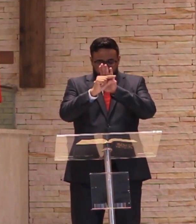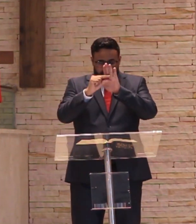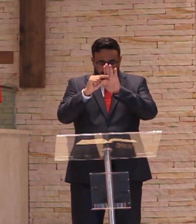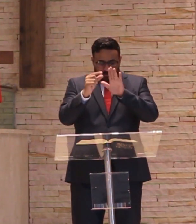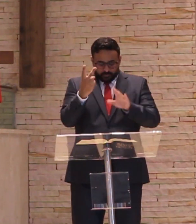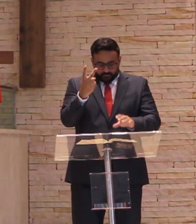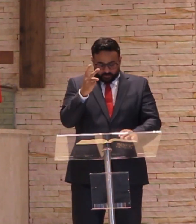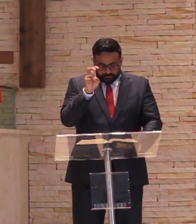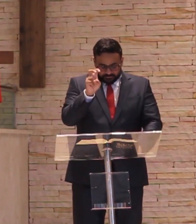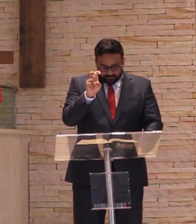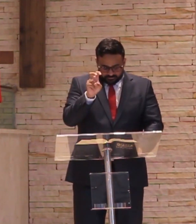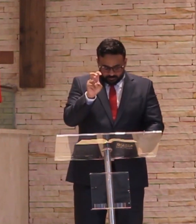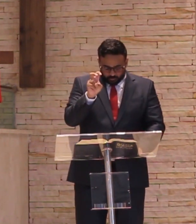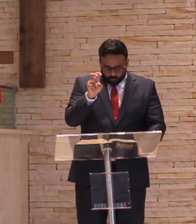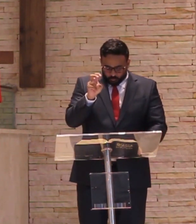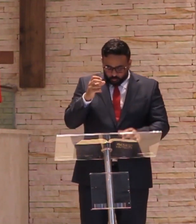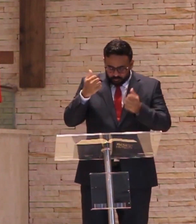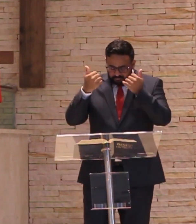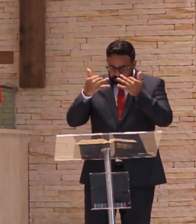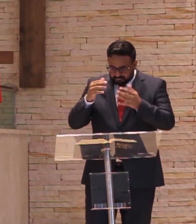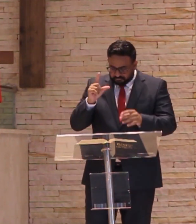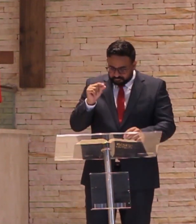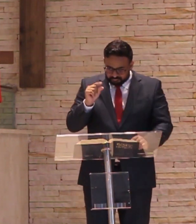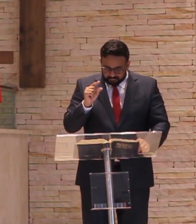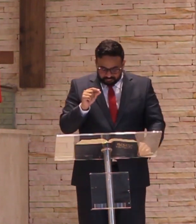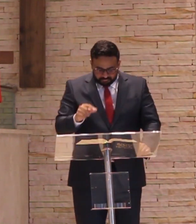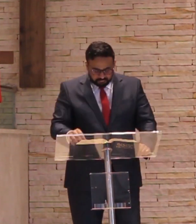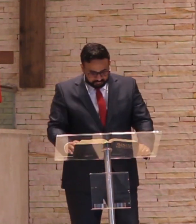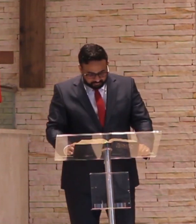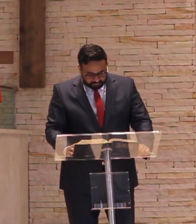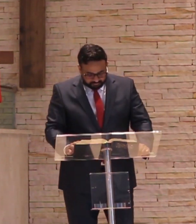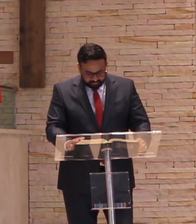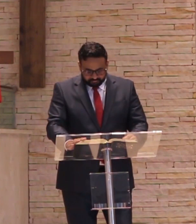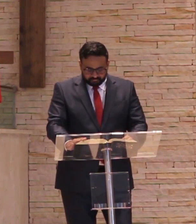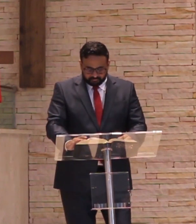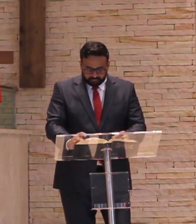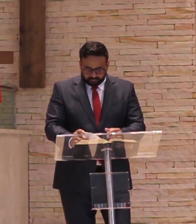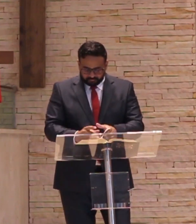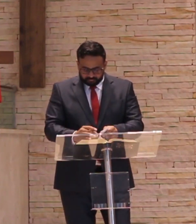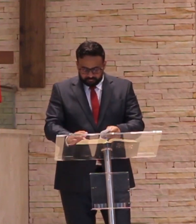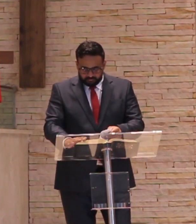João, no capítulo 11, no verso 25. Vamos ver o que diz.